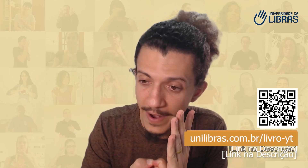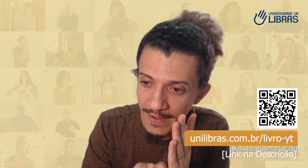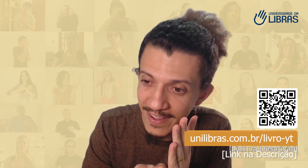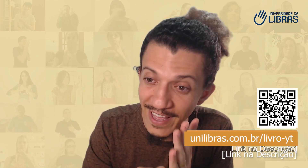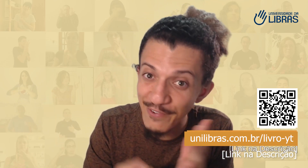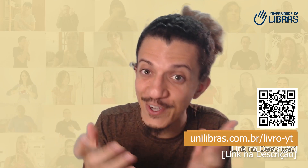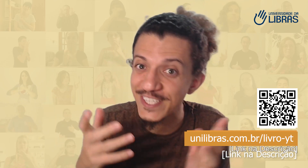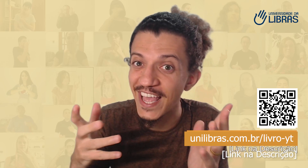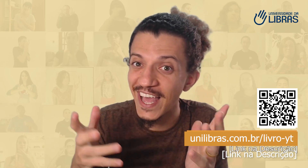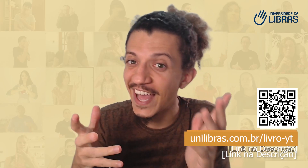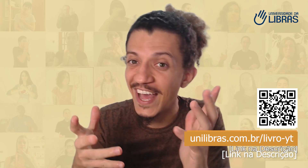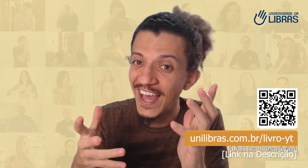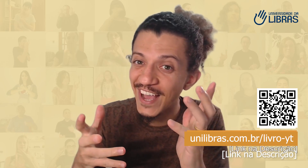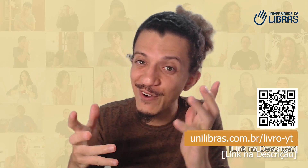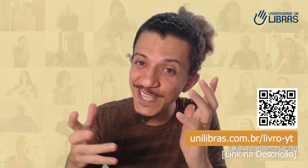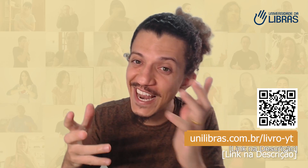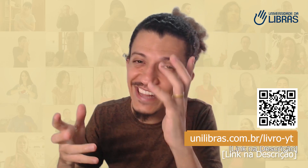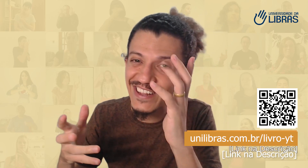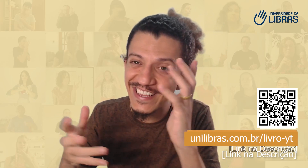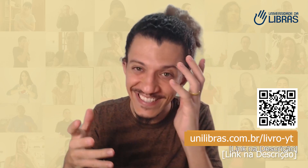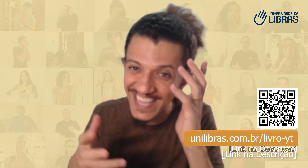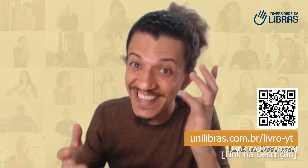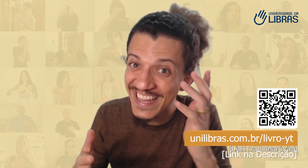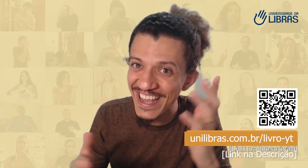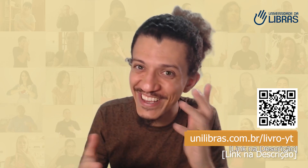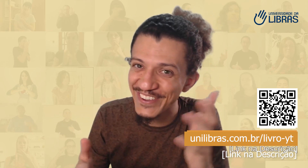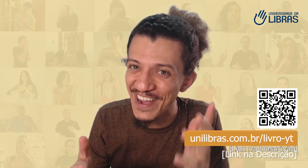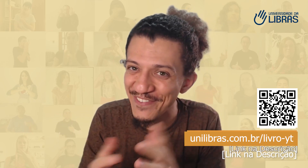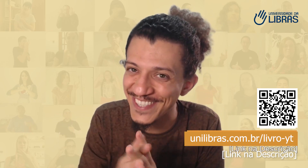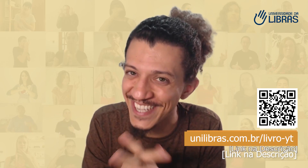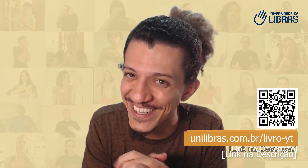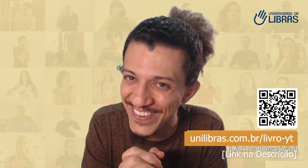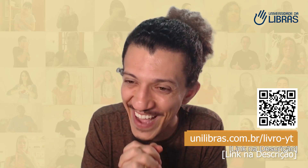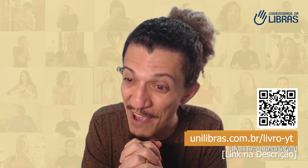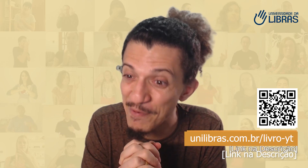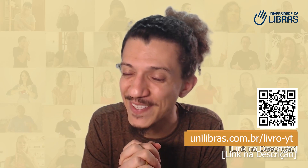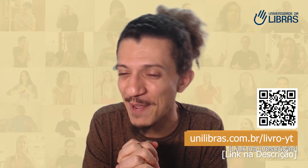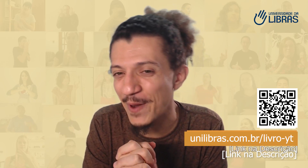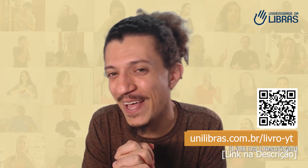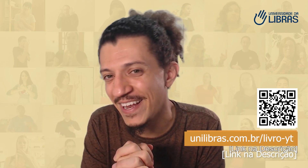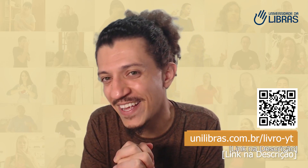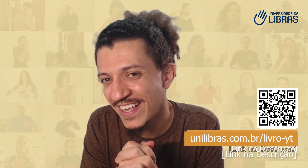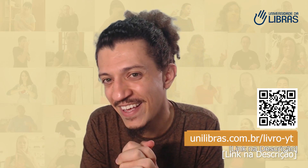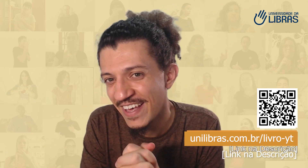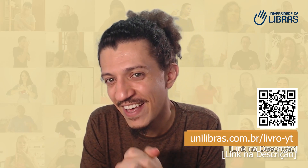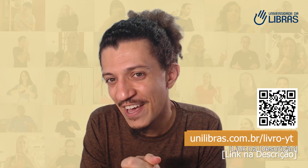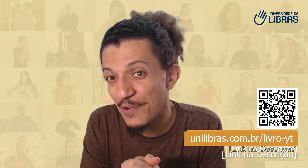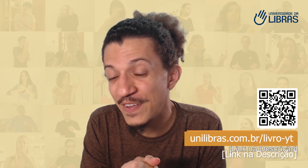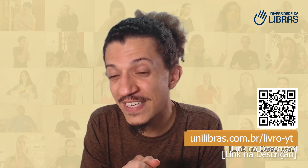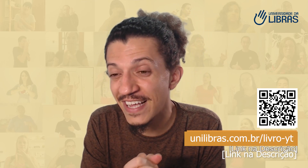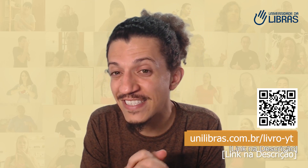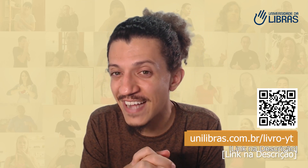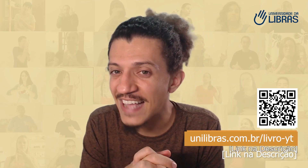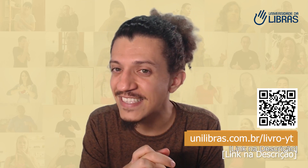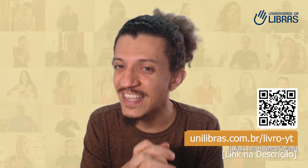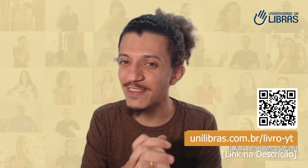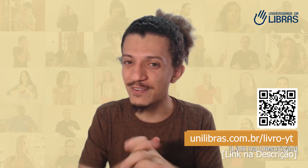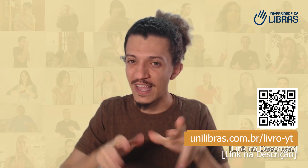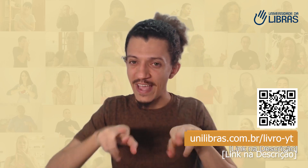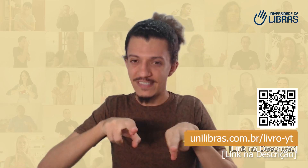hora. E ele ficou assim, congelado ali, sem entender o que eu estava fazendo. Aí eu mostrei para ele. Eu fiz aqueles sinais escritos.